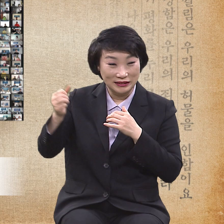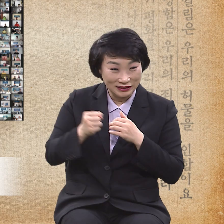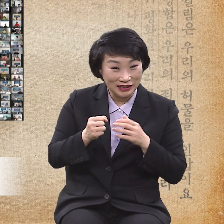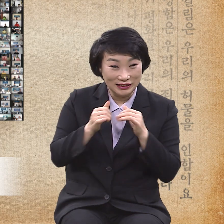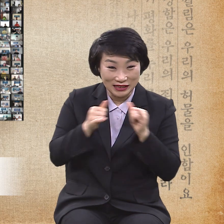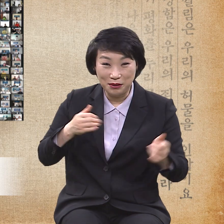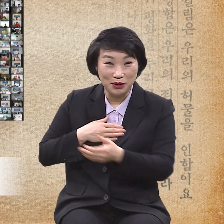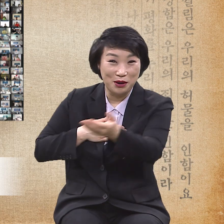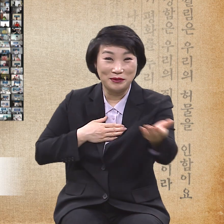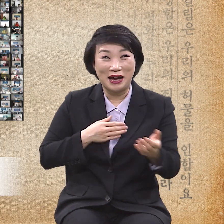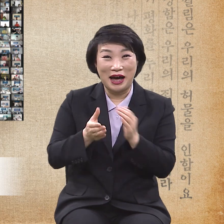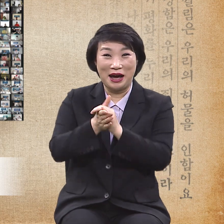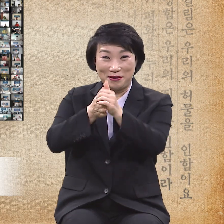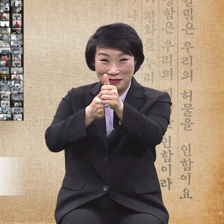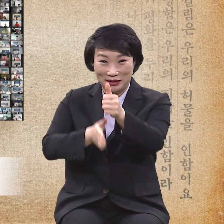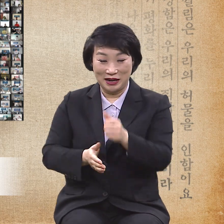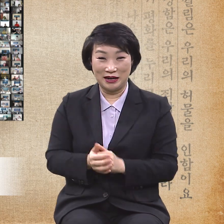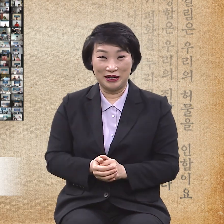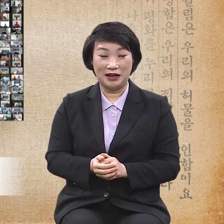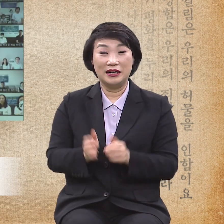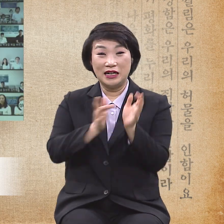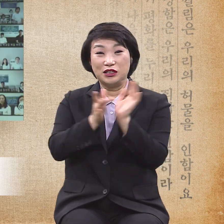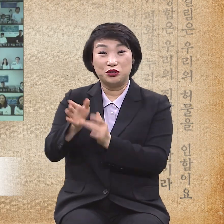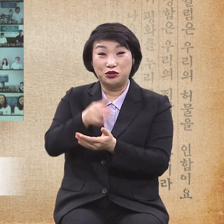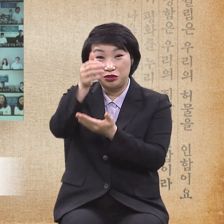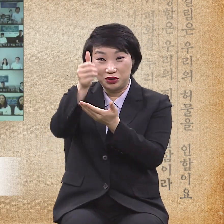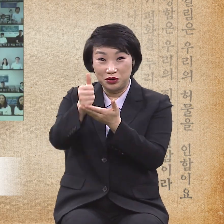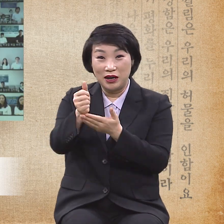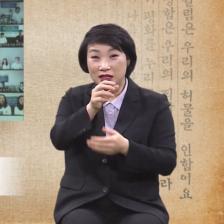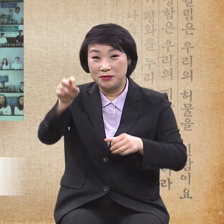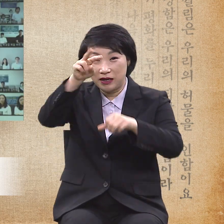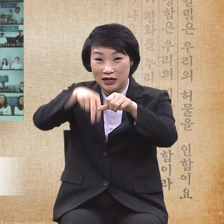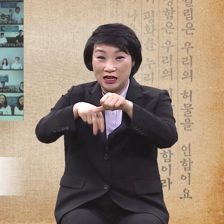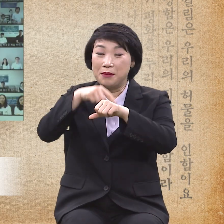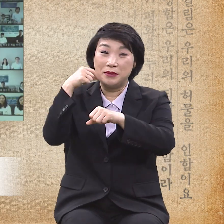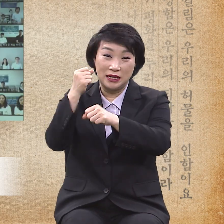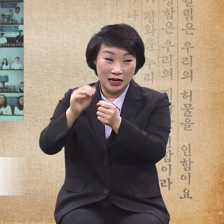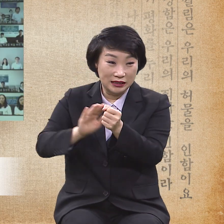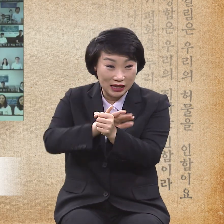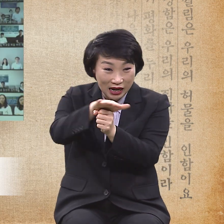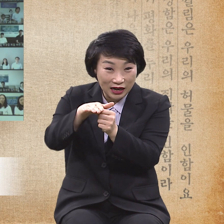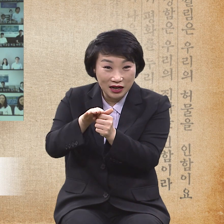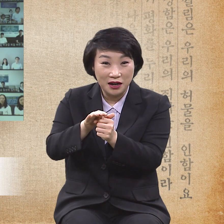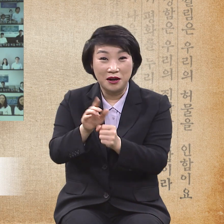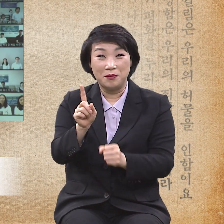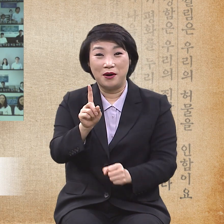합시다. 그러므로 예수 그리스도의 십자가의 피의 사랑은